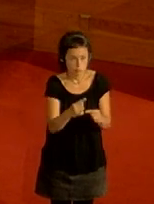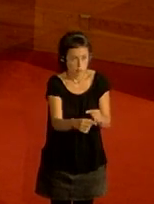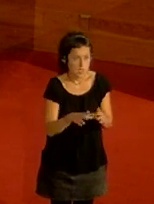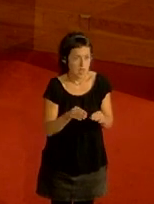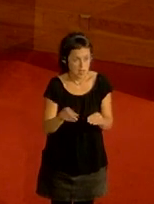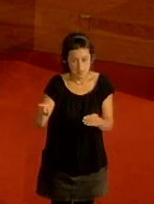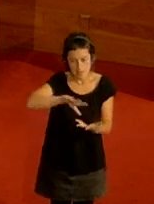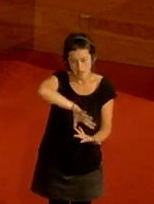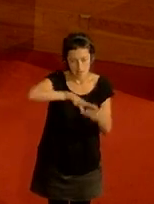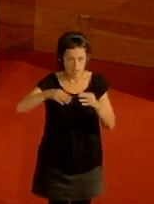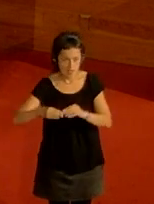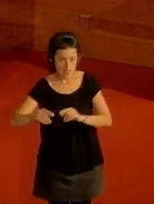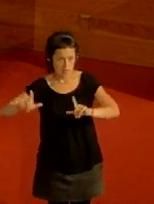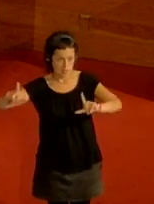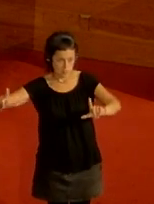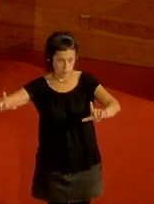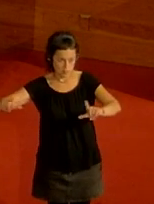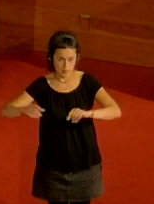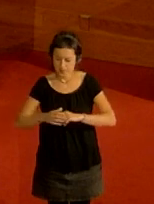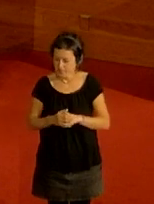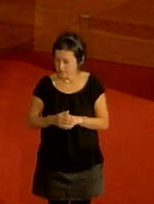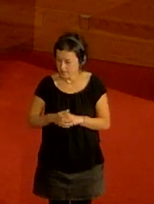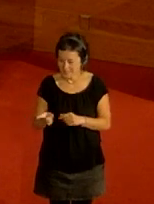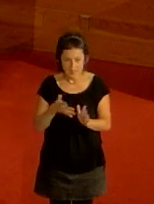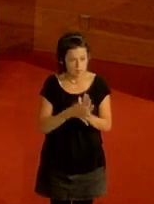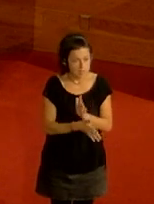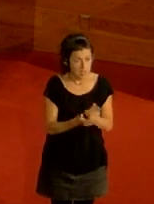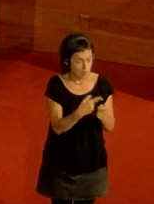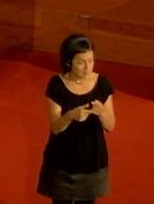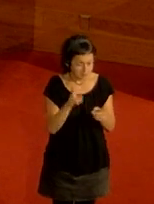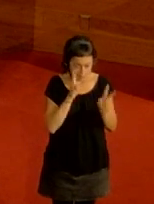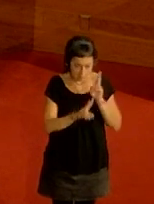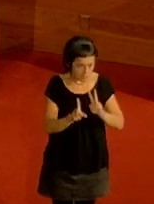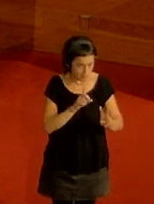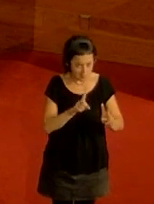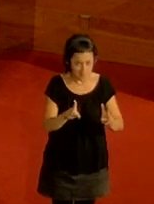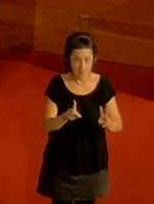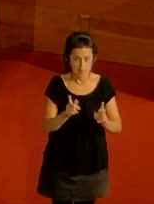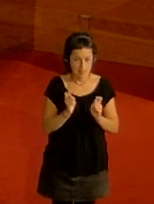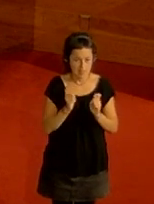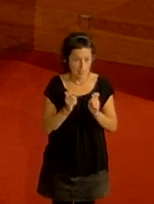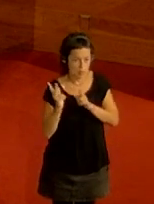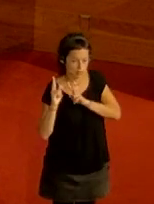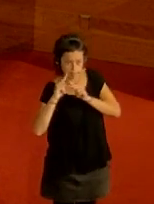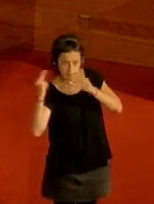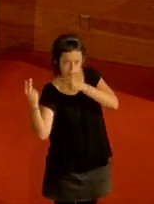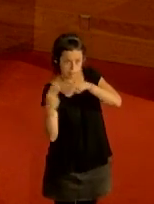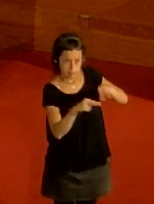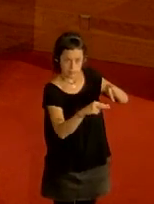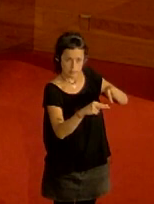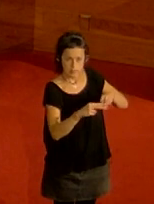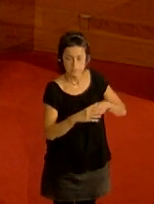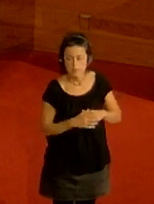ese materializar o visualizar lo no visible es Recuerda lo que os comentaba al inicio de visibilizar lo no